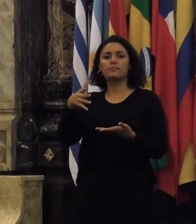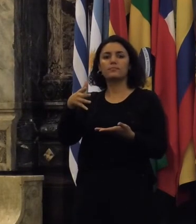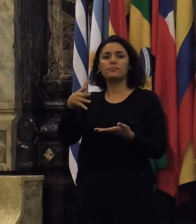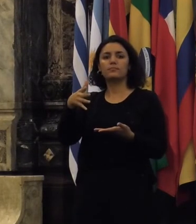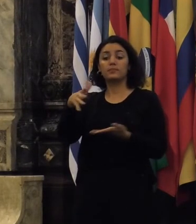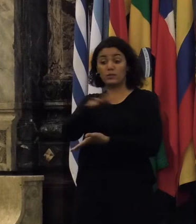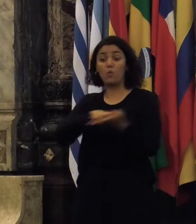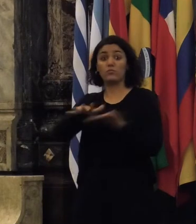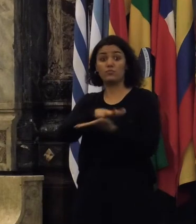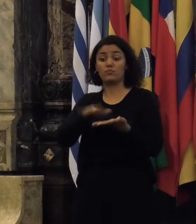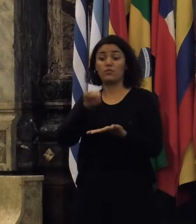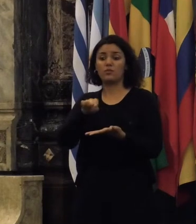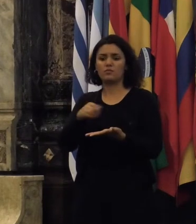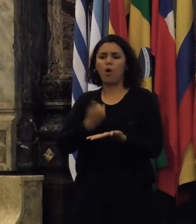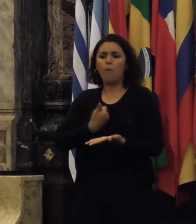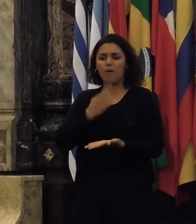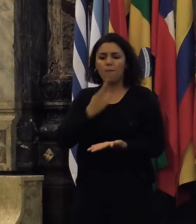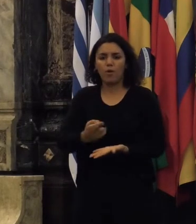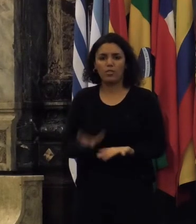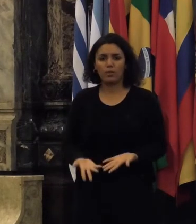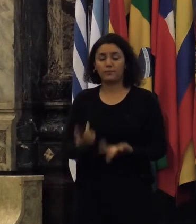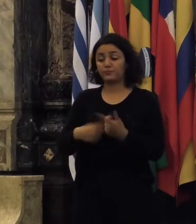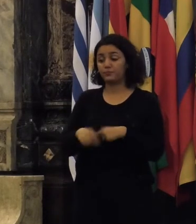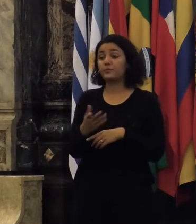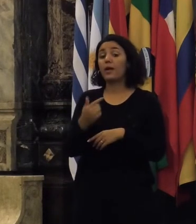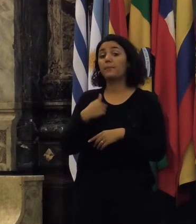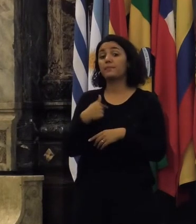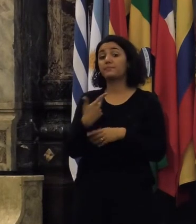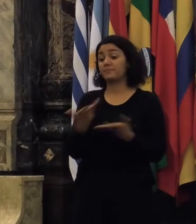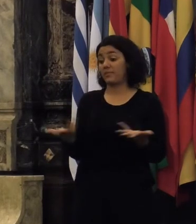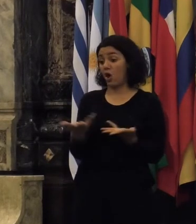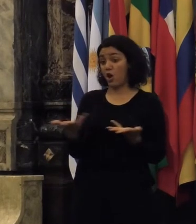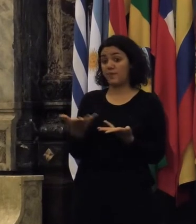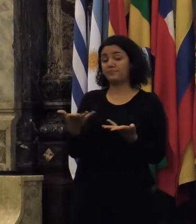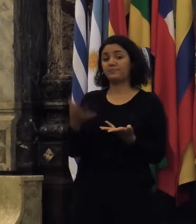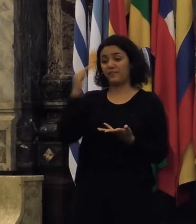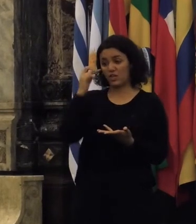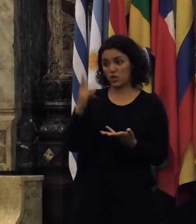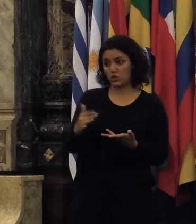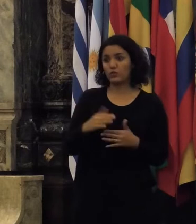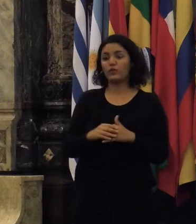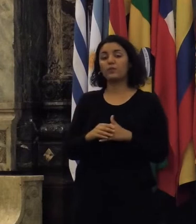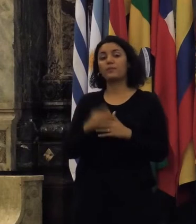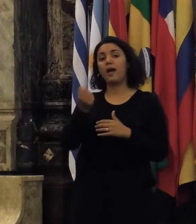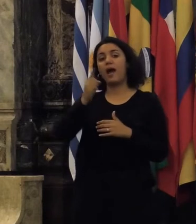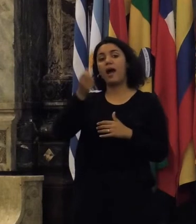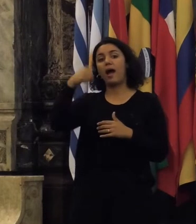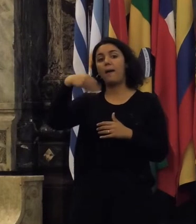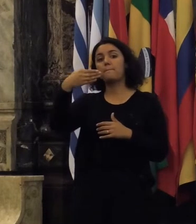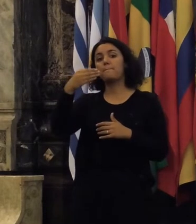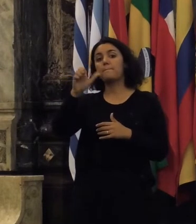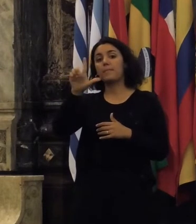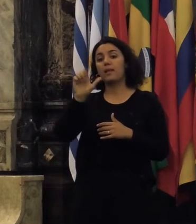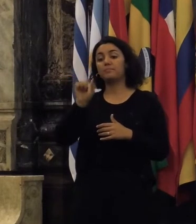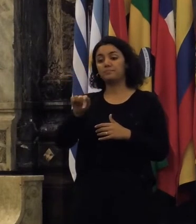ante esta cuestión? A mí hay un filósofo contemporáneo que me gusta mucho, que es Giorgio Agamben, que se nutre permanentemente de